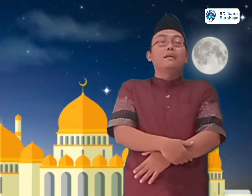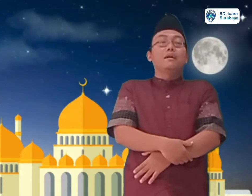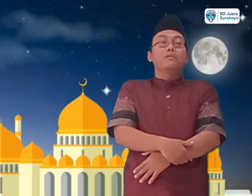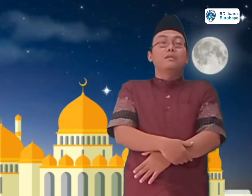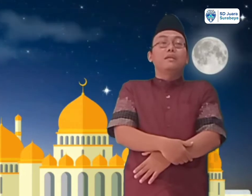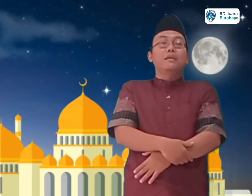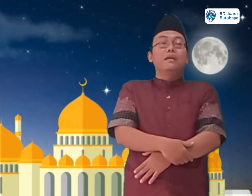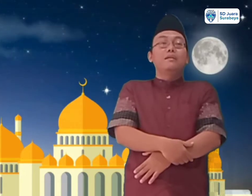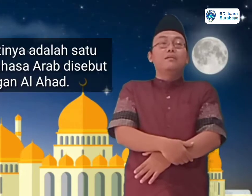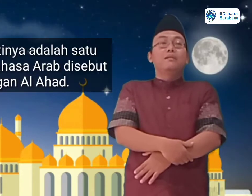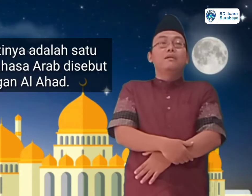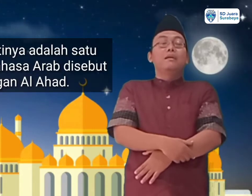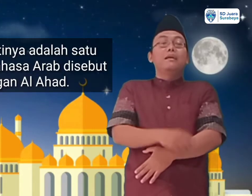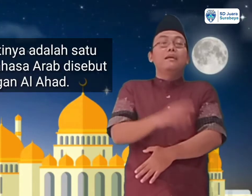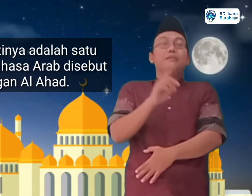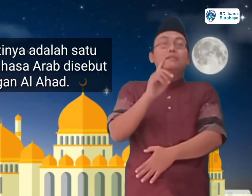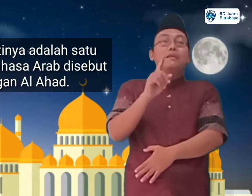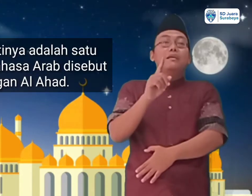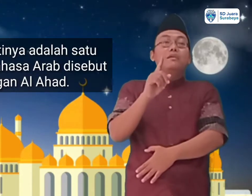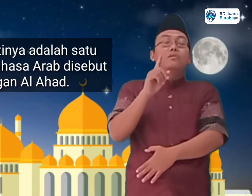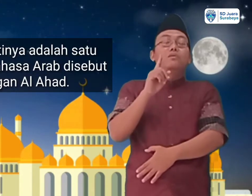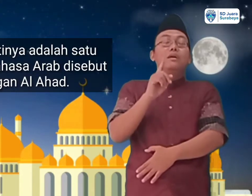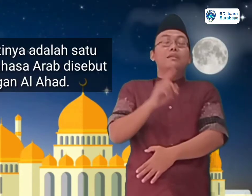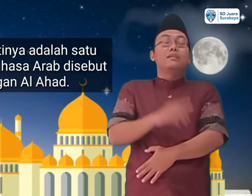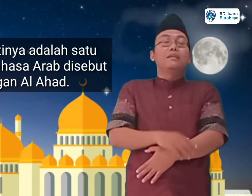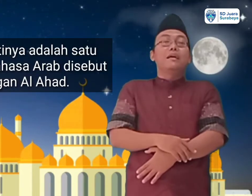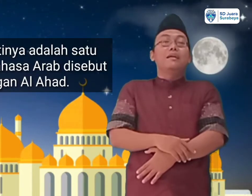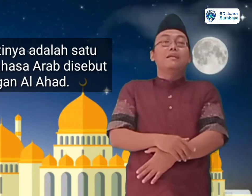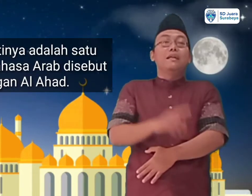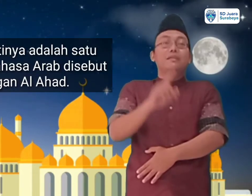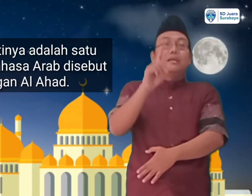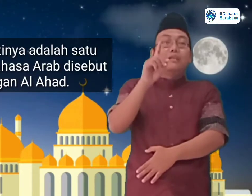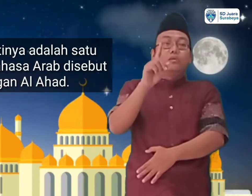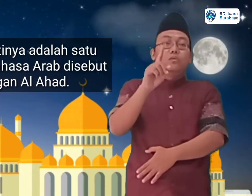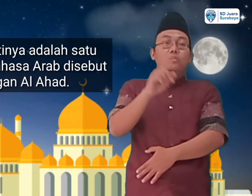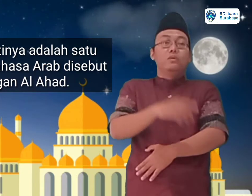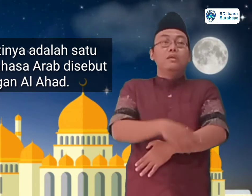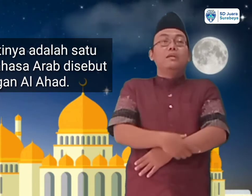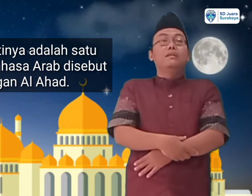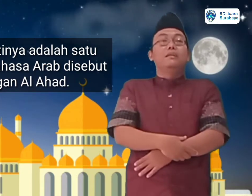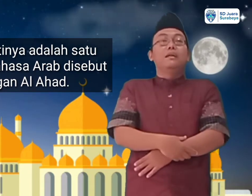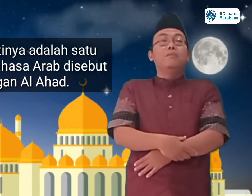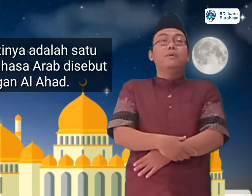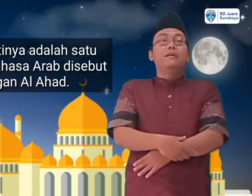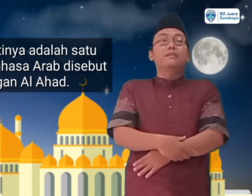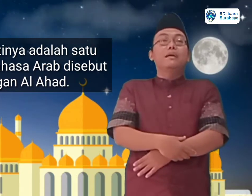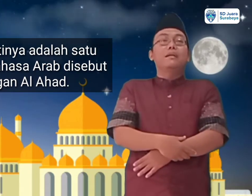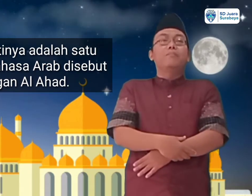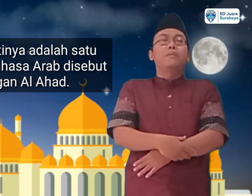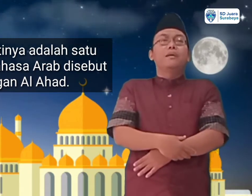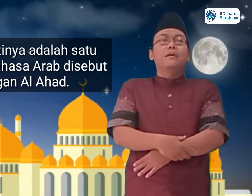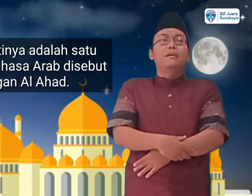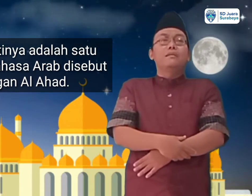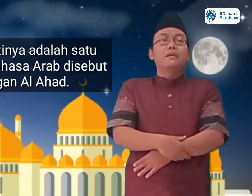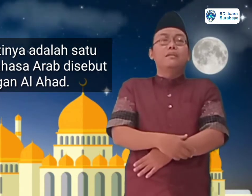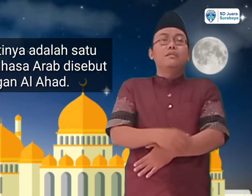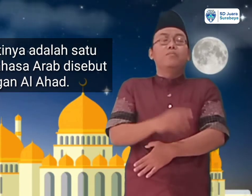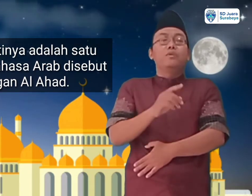Anak-anakku sekalian, Esa itu artinya adalah satu. Di dalam bahasa Arab, Esa disebut